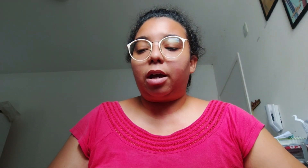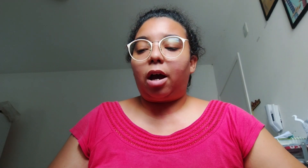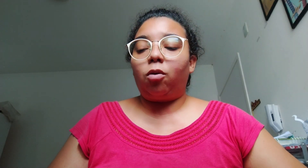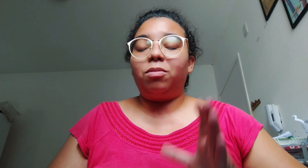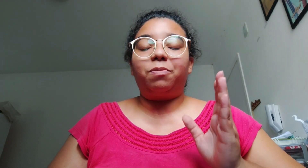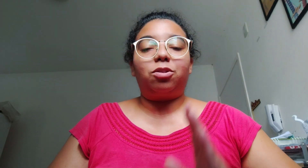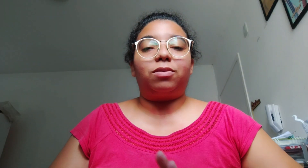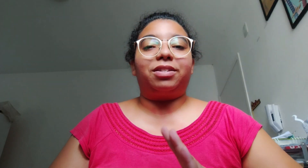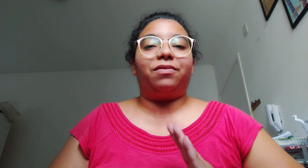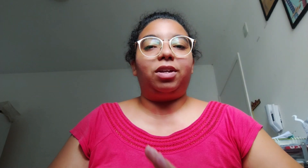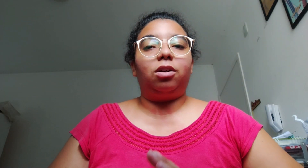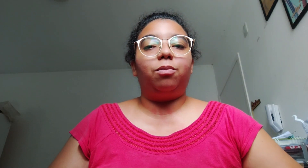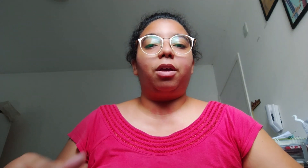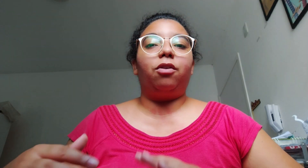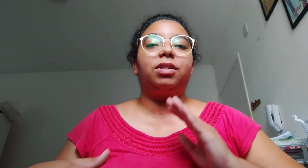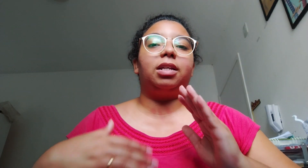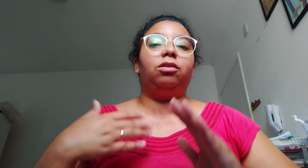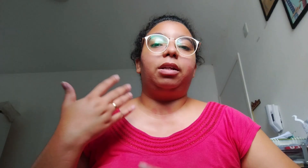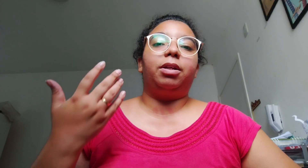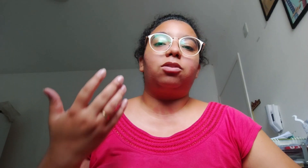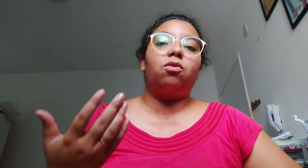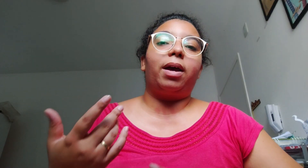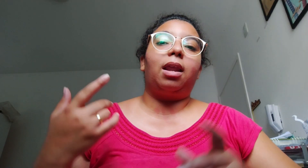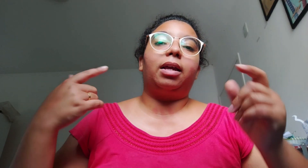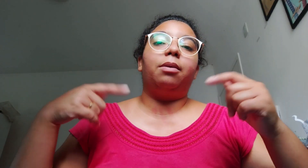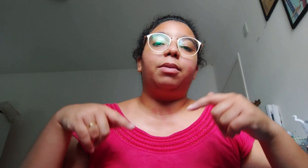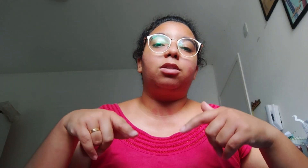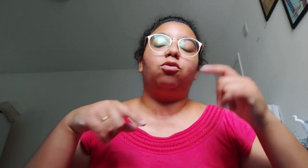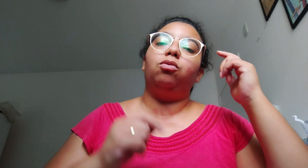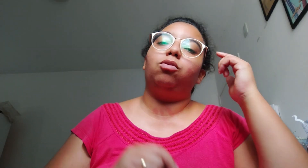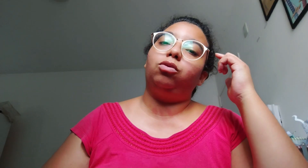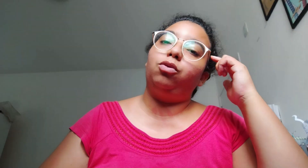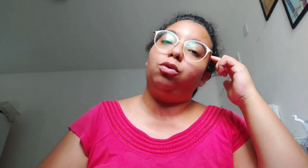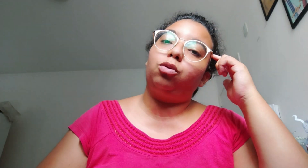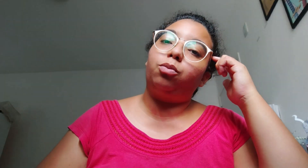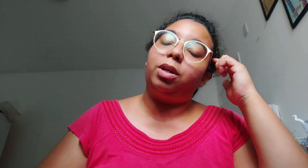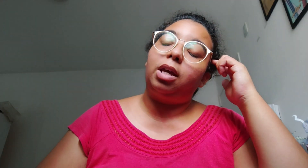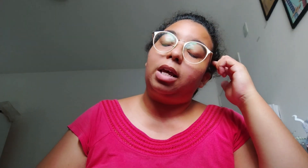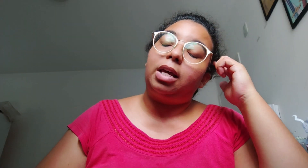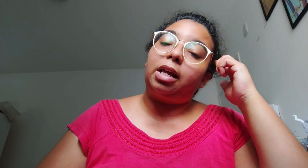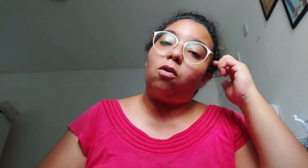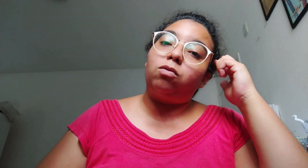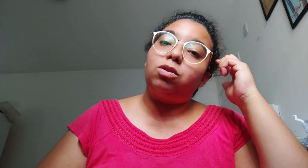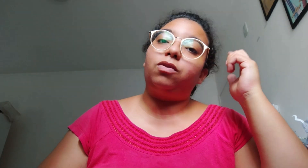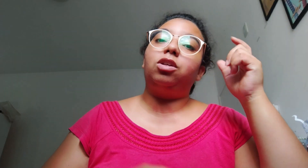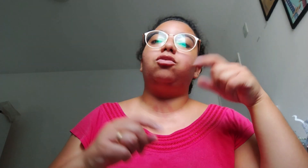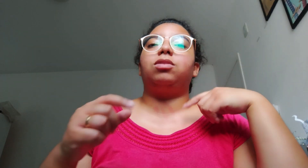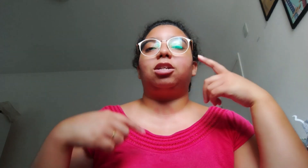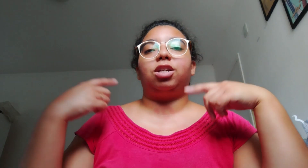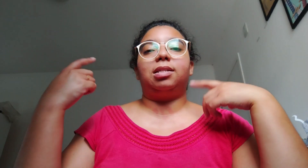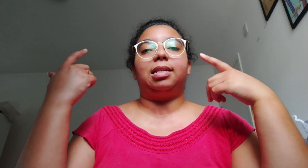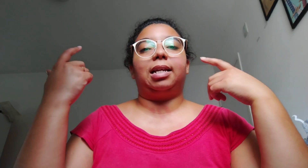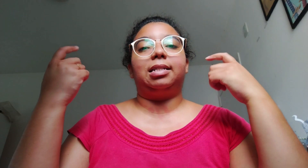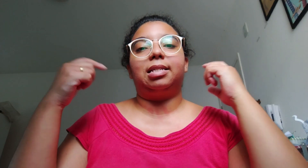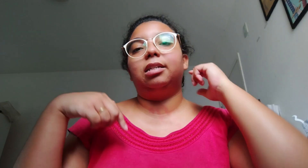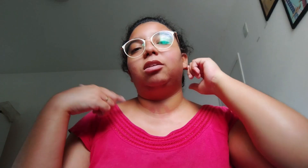algumas pessoas viram eu fazendo Libras com ela. Aqui mesmo no YouTube tem alguns vídeos da gente sinalizando,